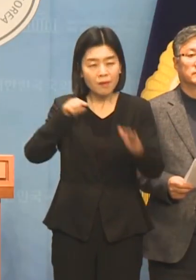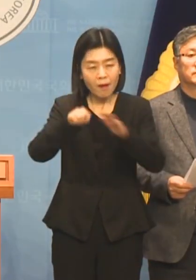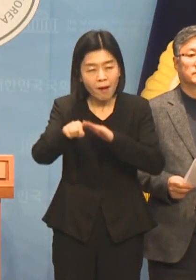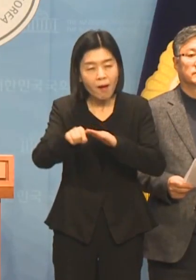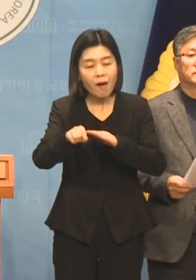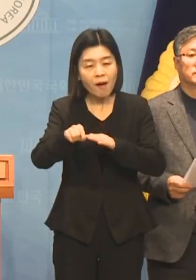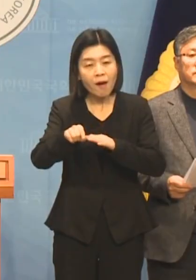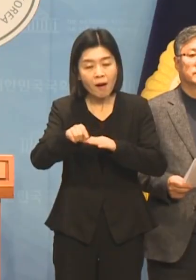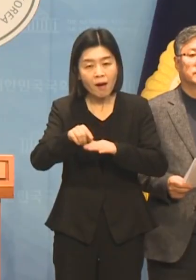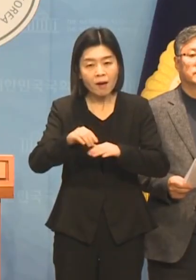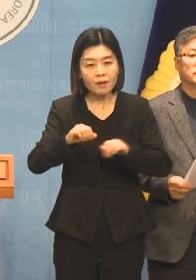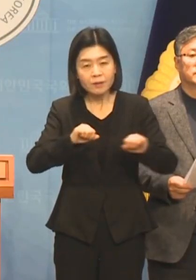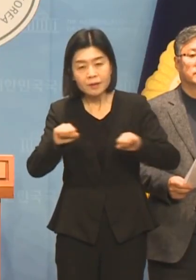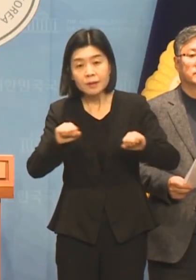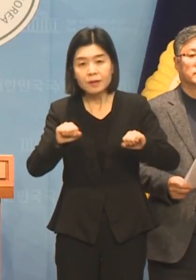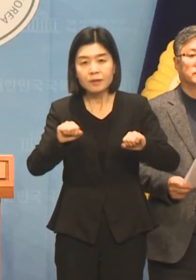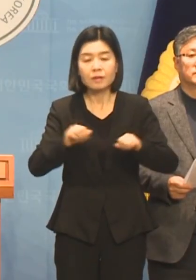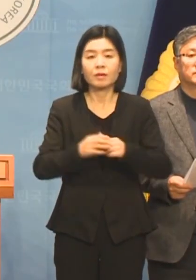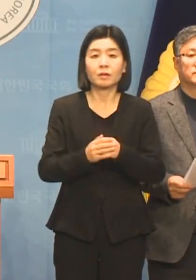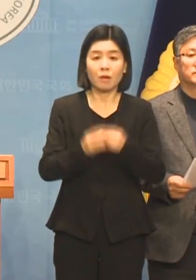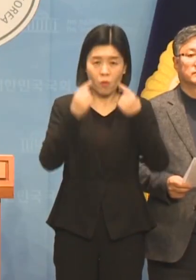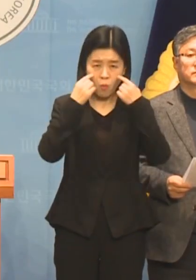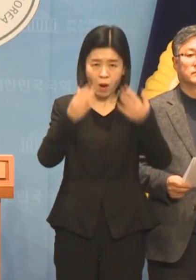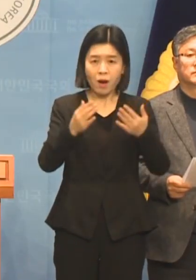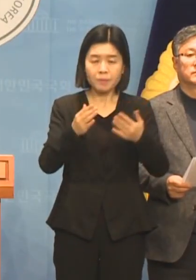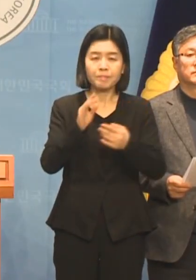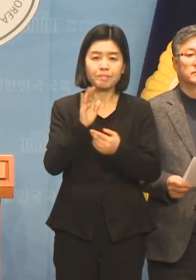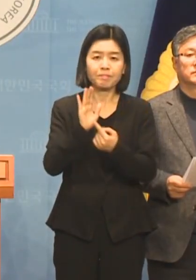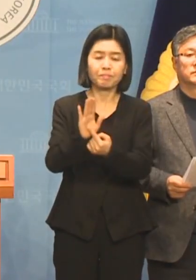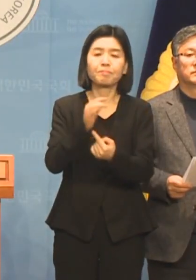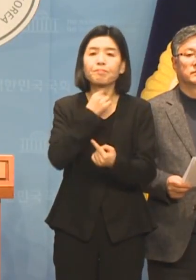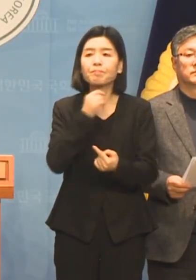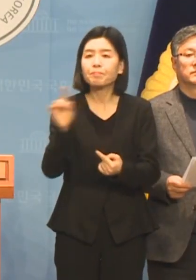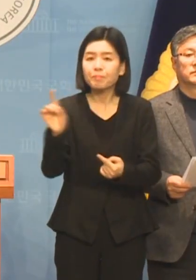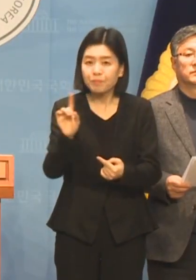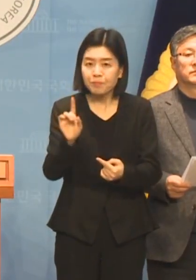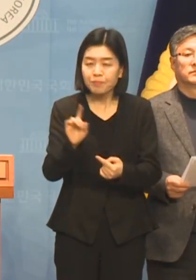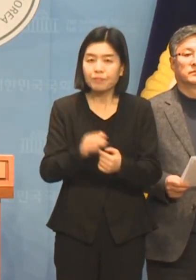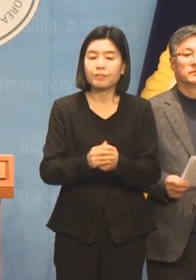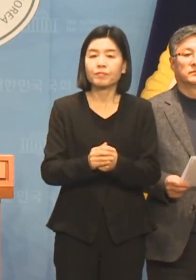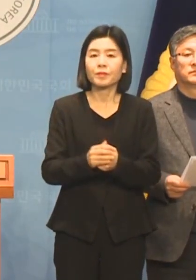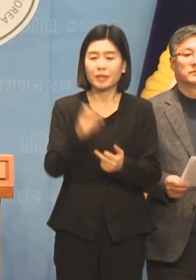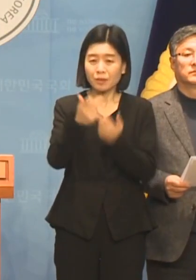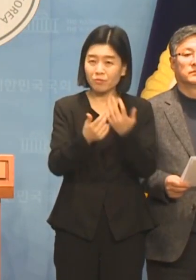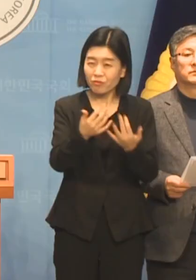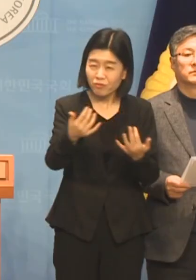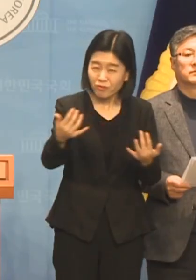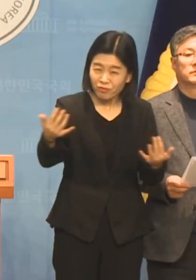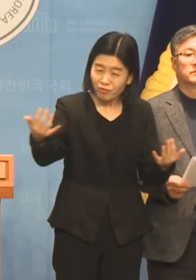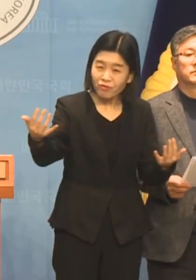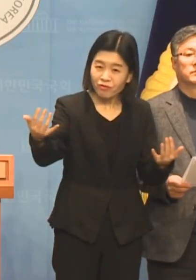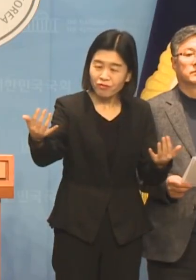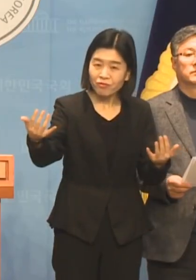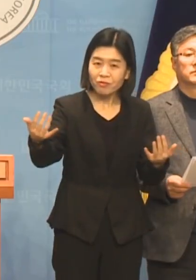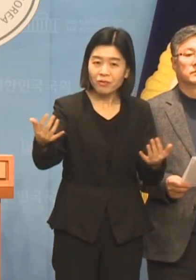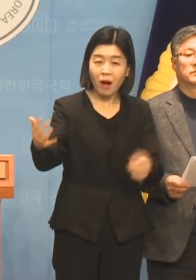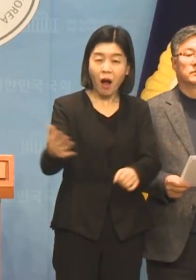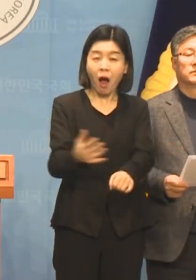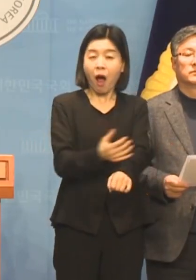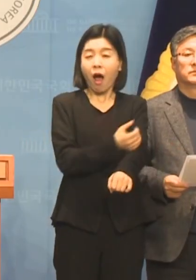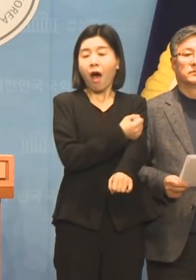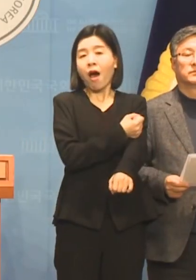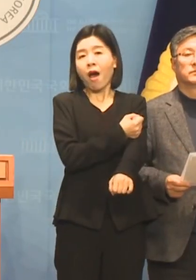그런데 제가 분명하게 말씀드리고 싶은 거는 이번 산불은 그저 산불이 대형화된